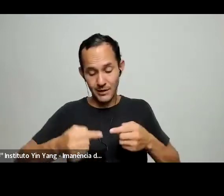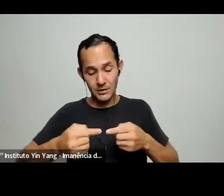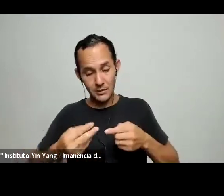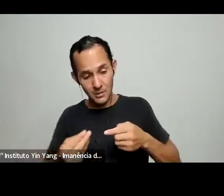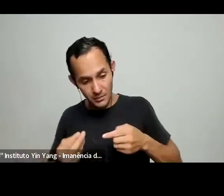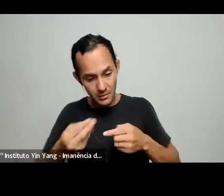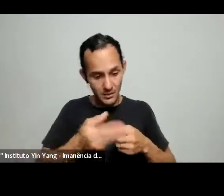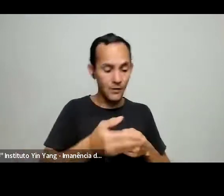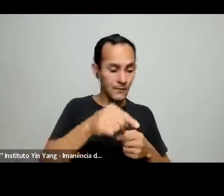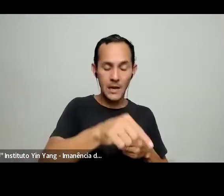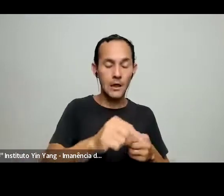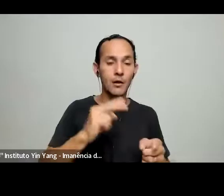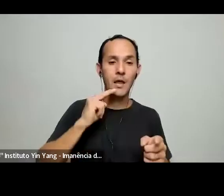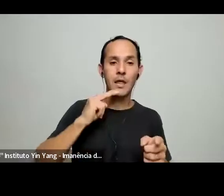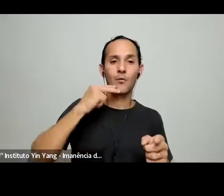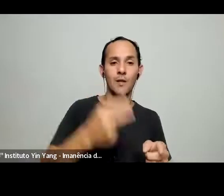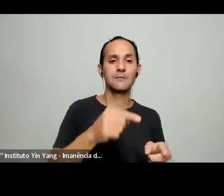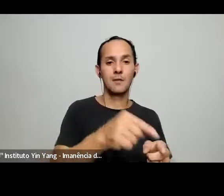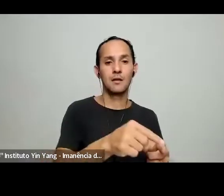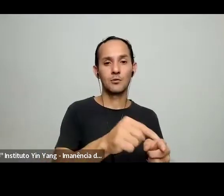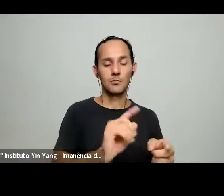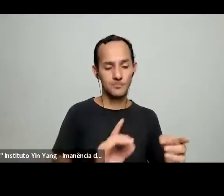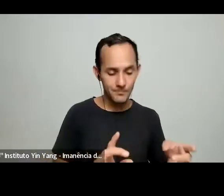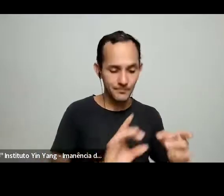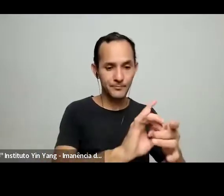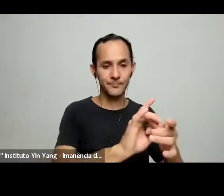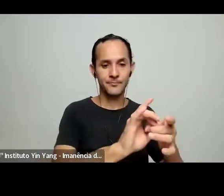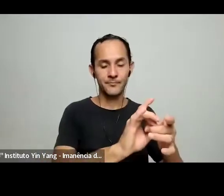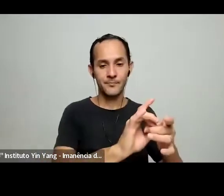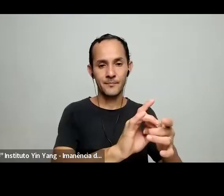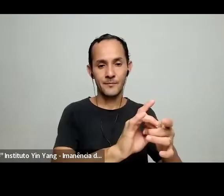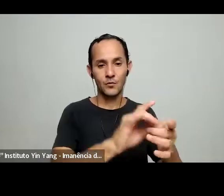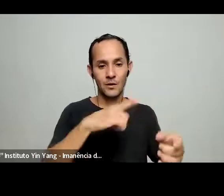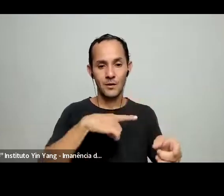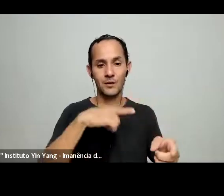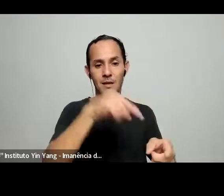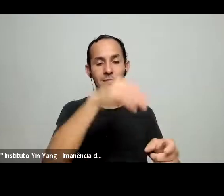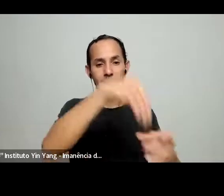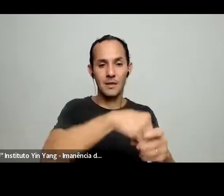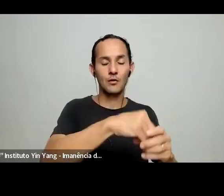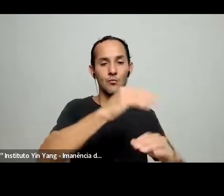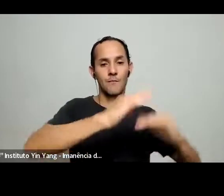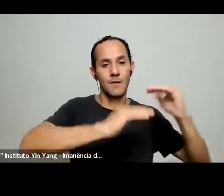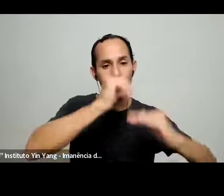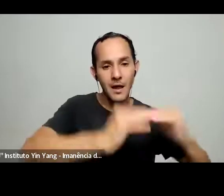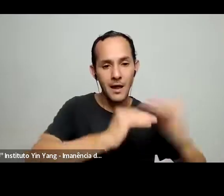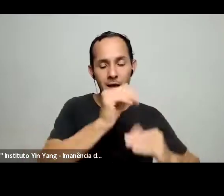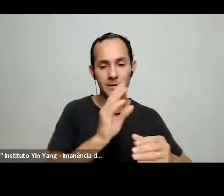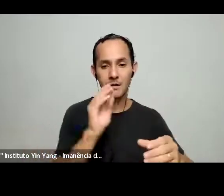de reconhecer e harmonizar, né, essa existência dessas práticas